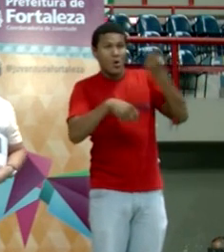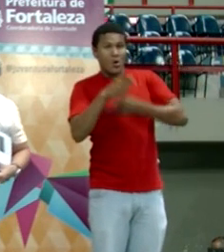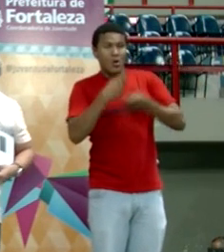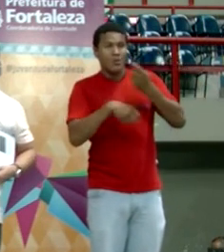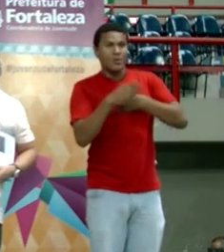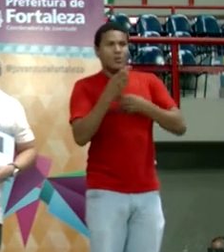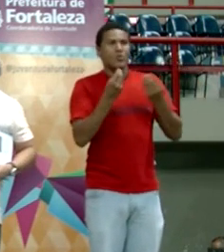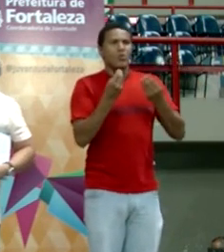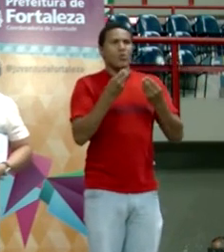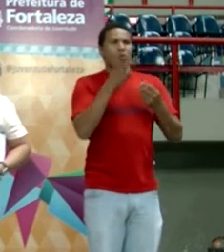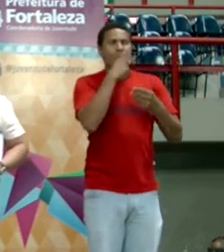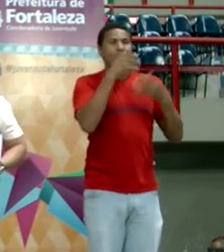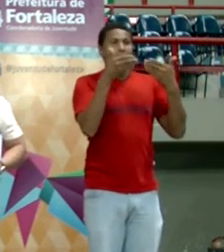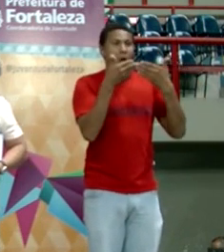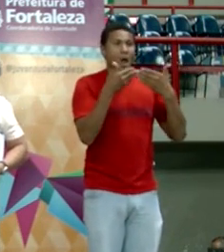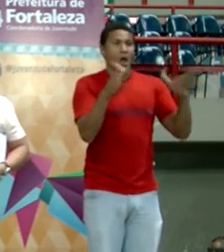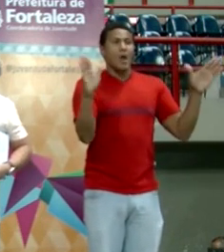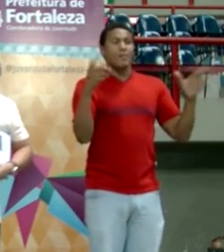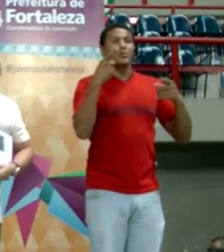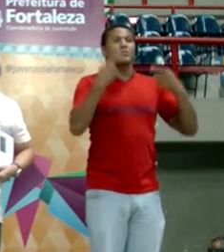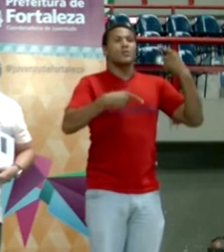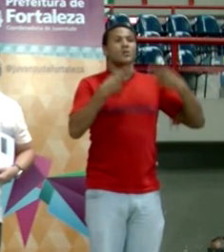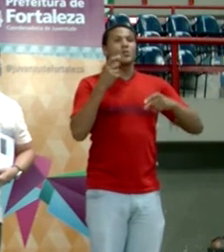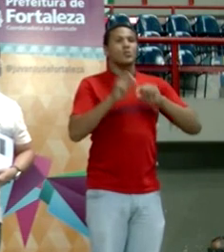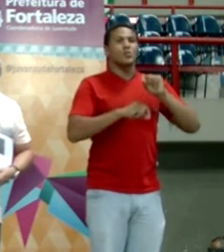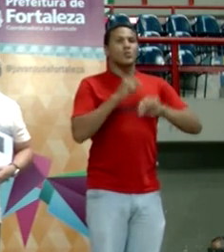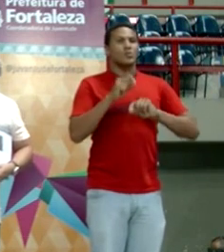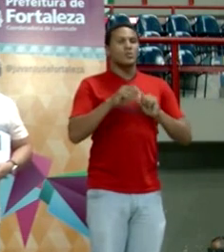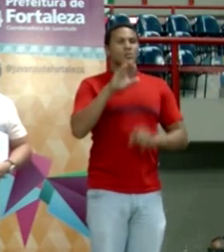é o nome da abertura política da União Soviética?